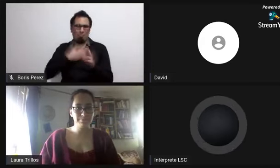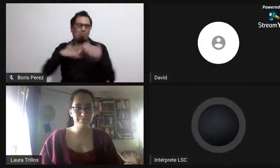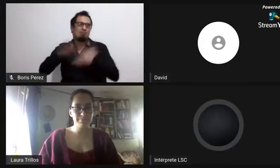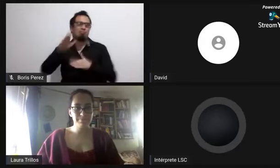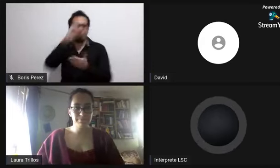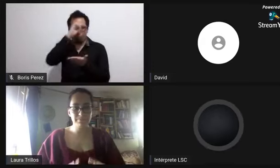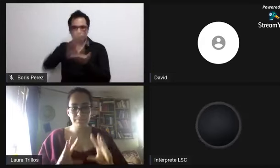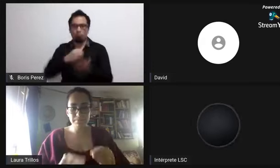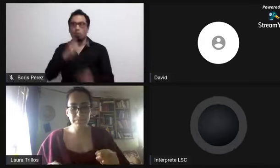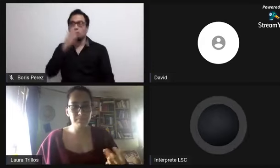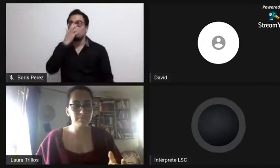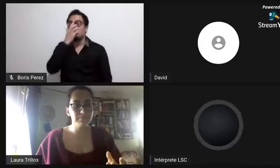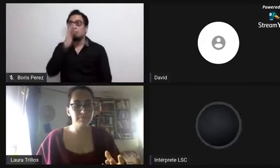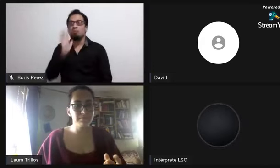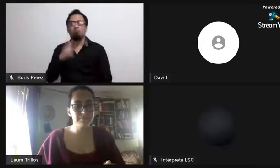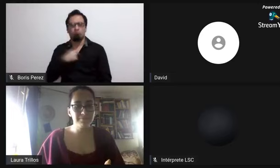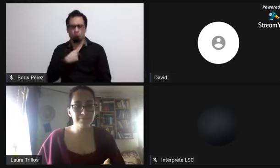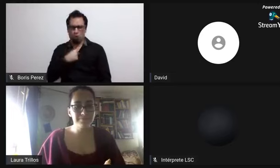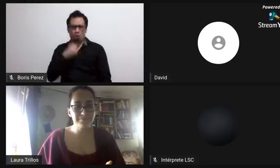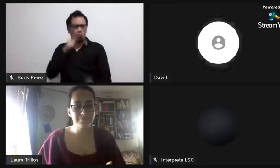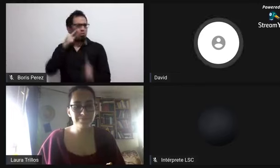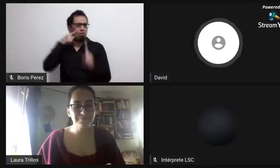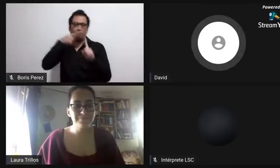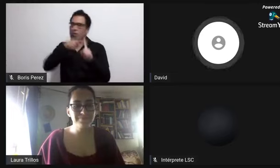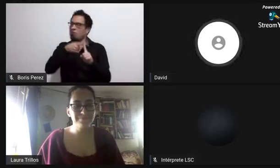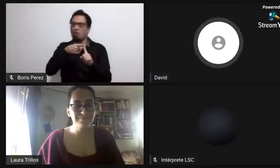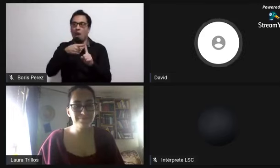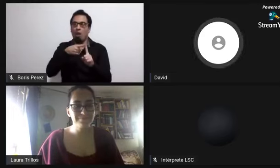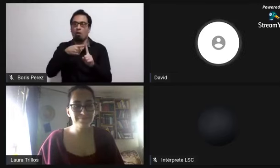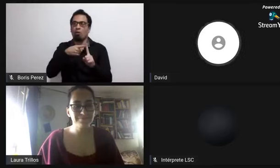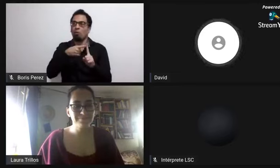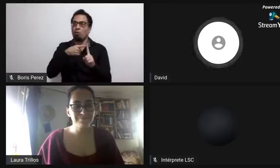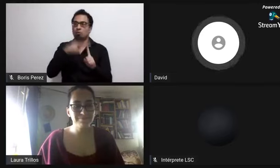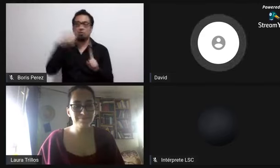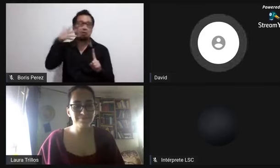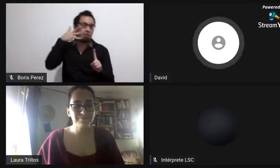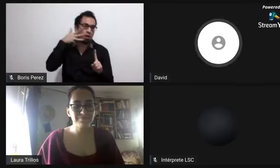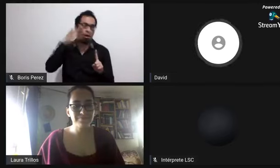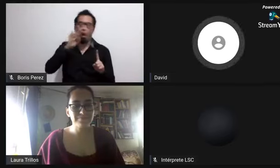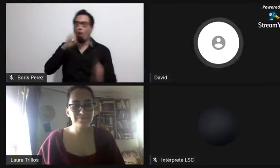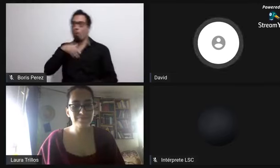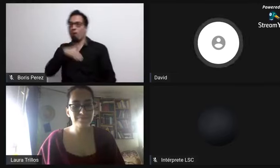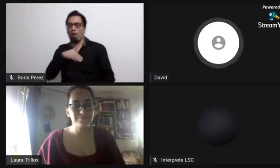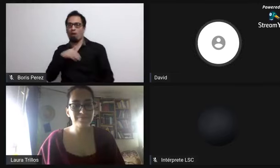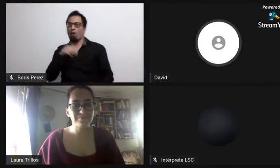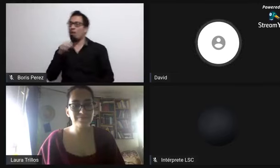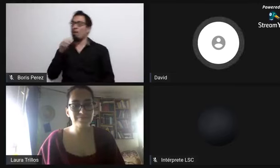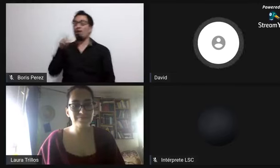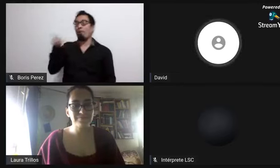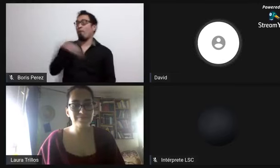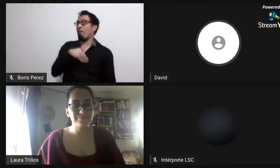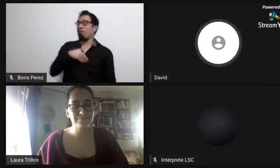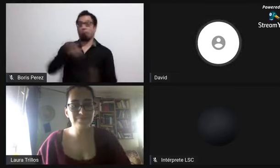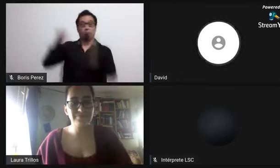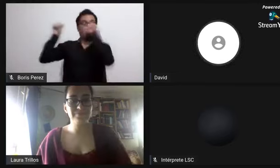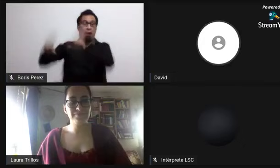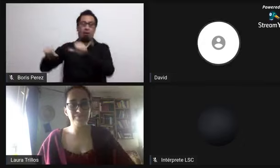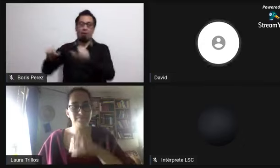toda esta gesta del país. Bueno, para responderte un poco a la pregunta que me acabas de